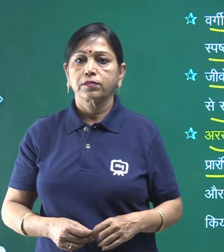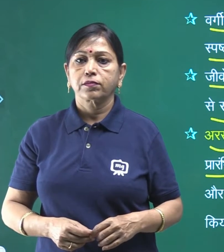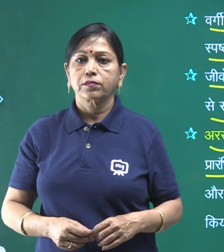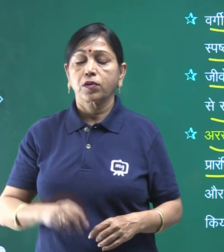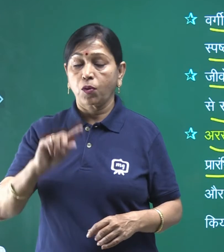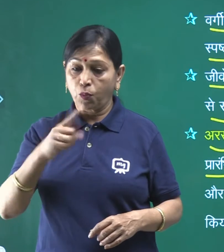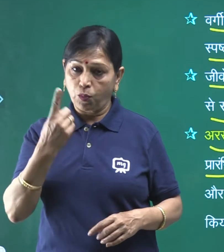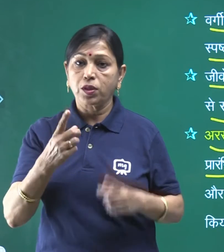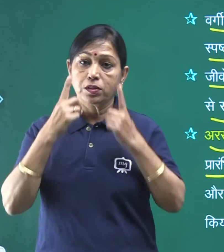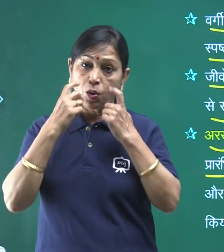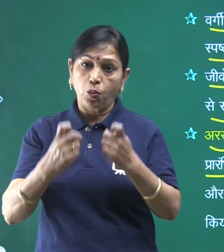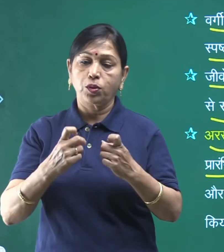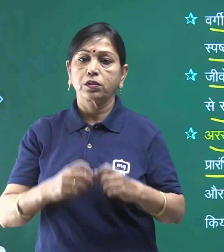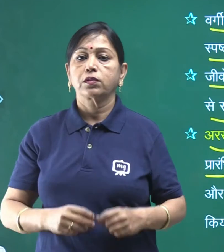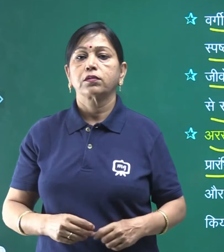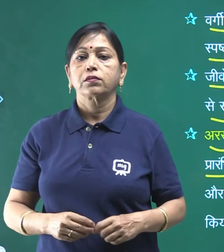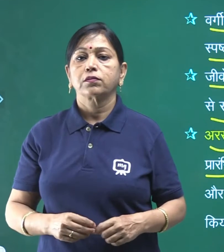प्रारंभिक प्रयास